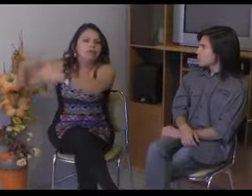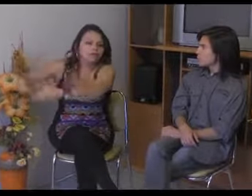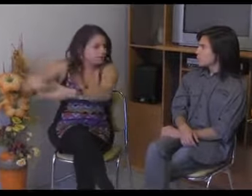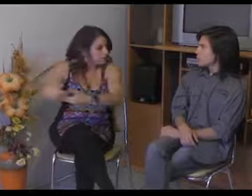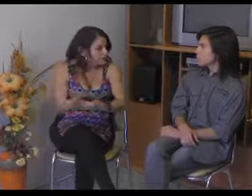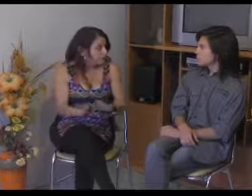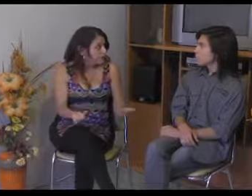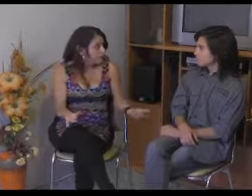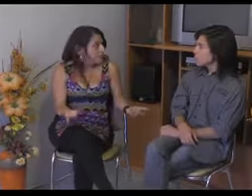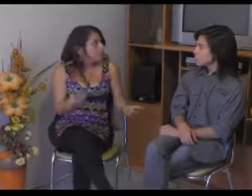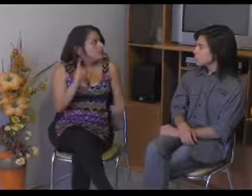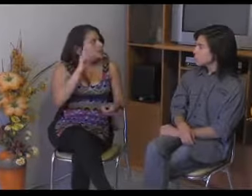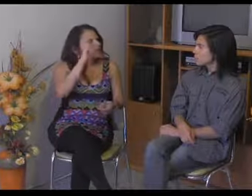control de la tele.